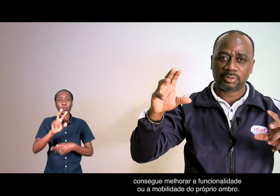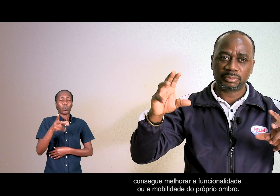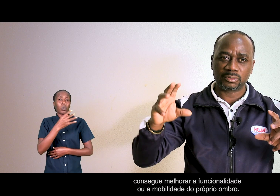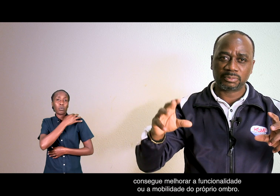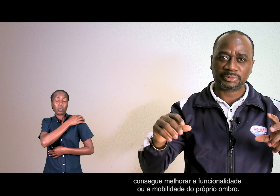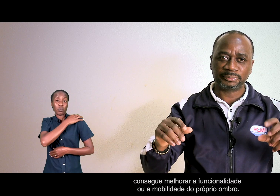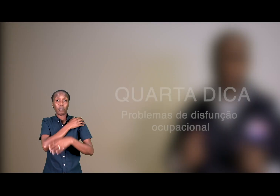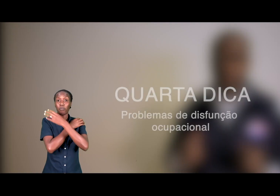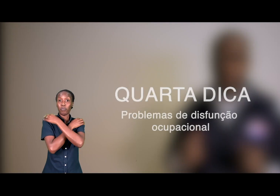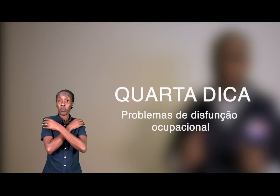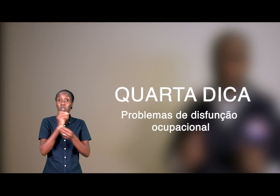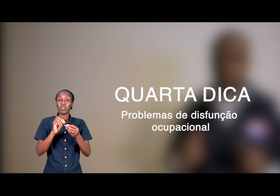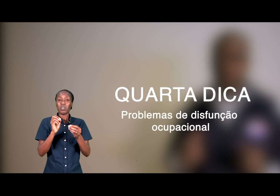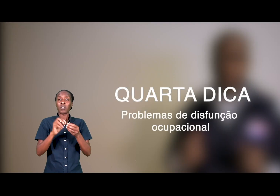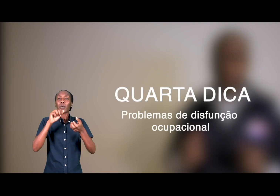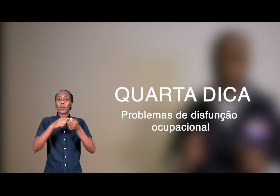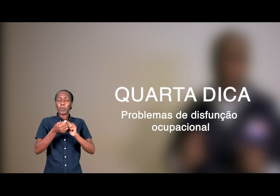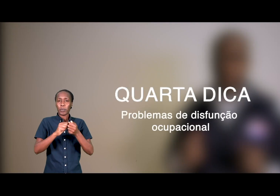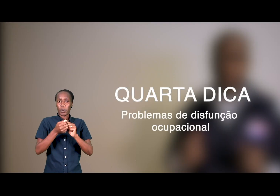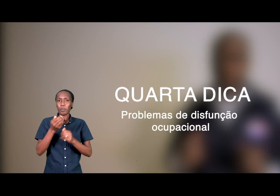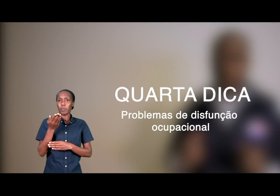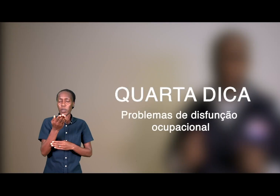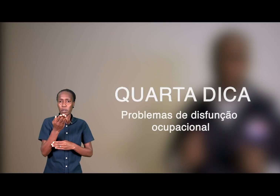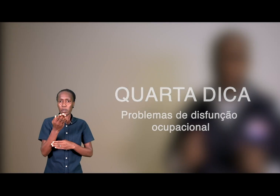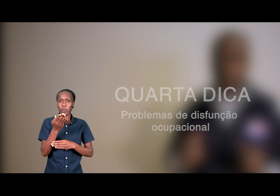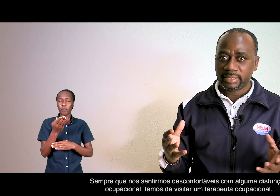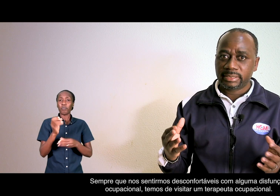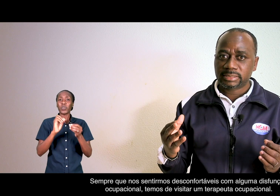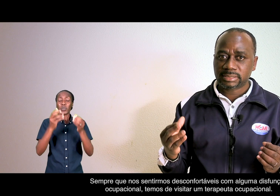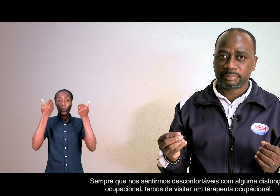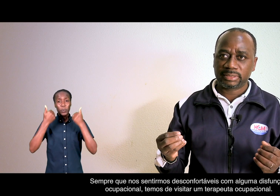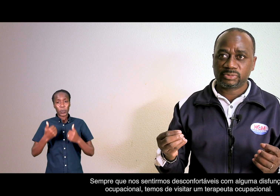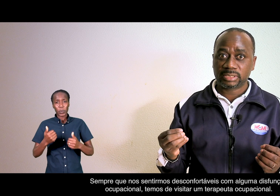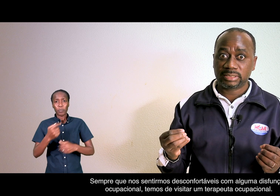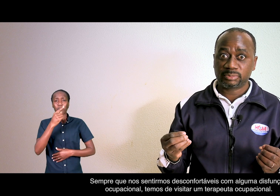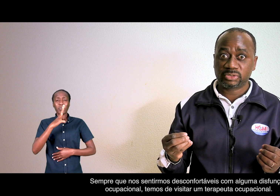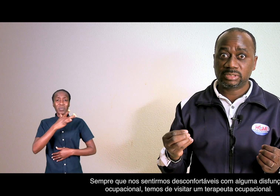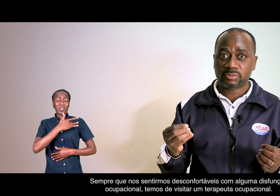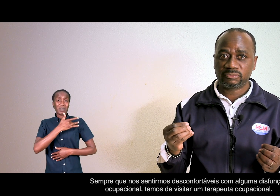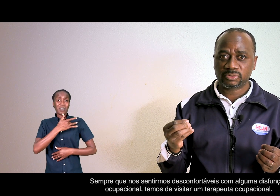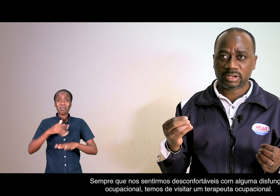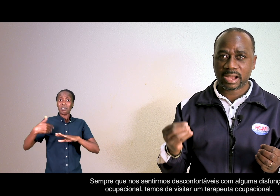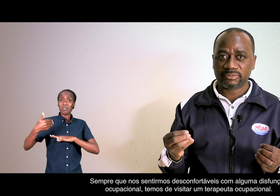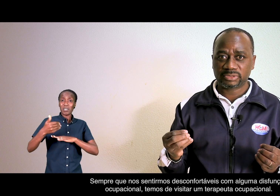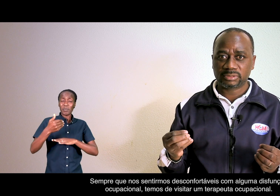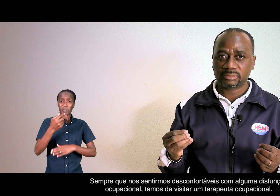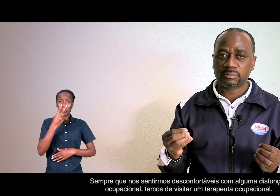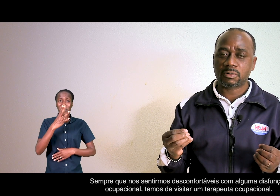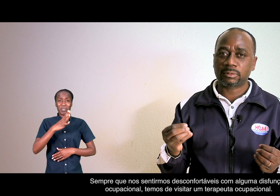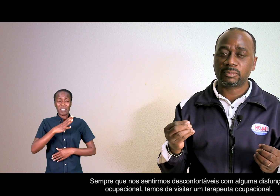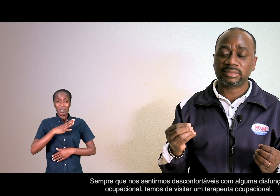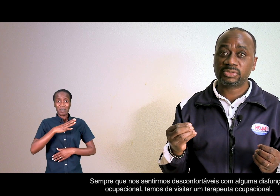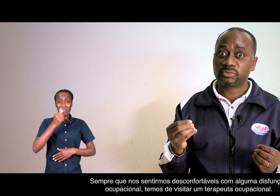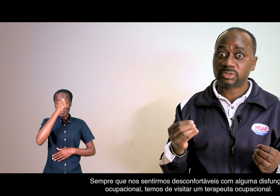mobilidade do próprio ombro. Problemas de disfunção ocupacional. Sempre que nos sentirmos desconfortáveis